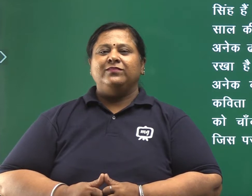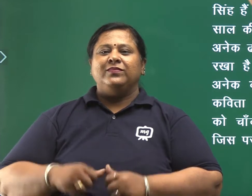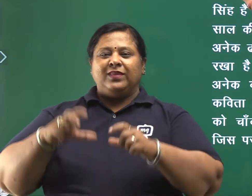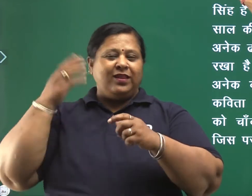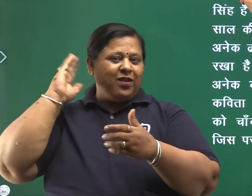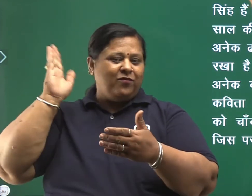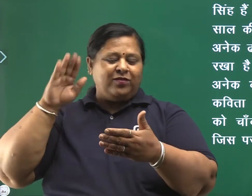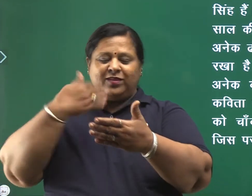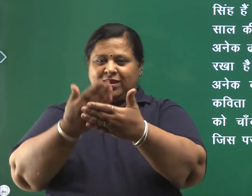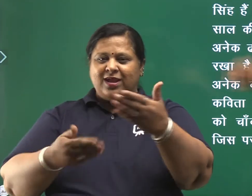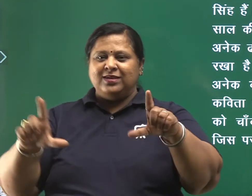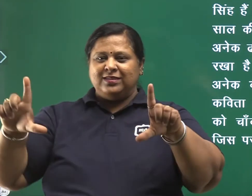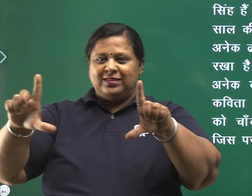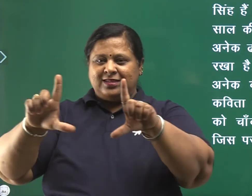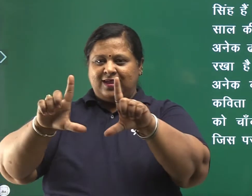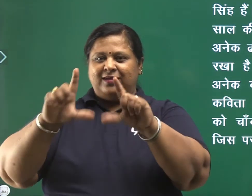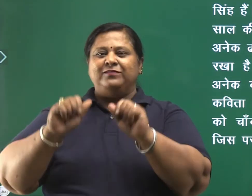कविता का सार।